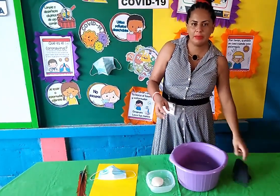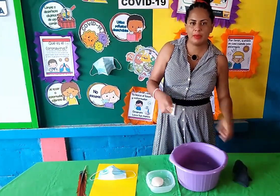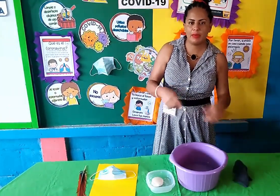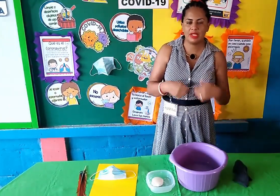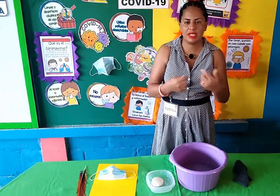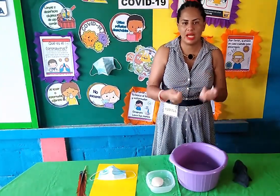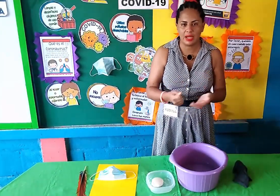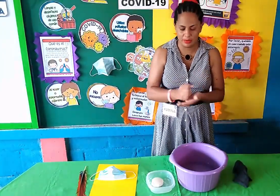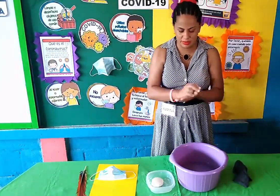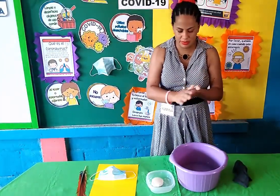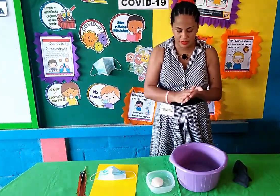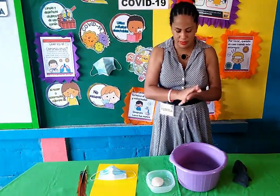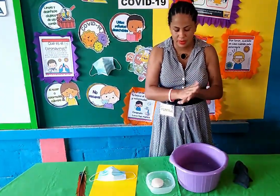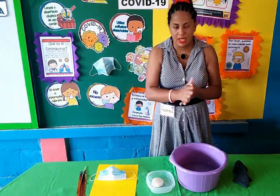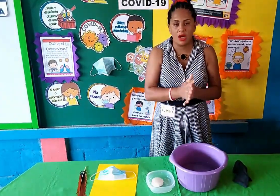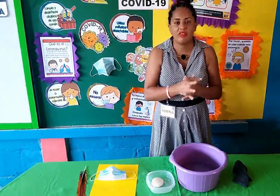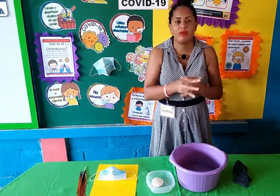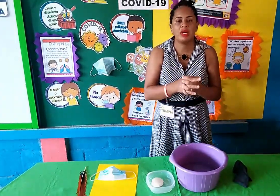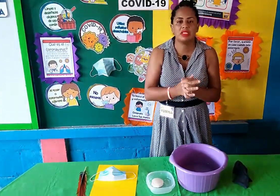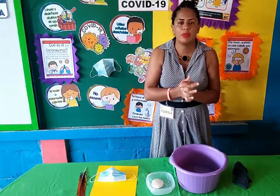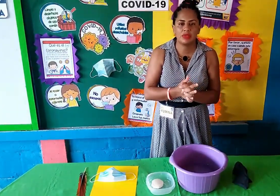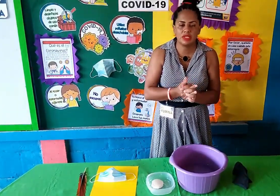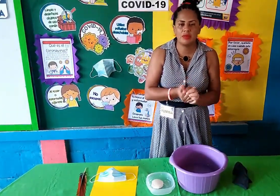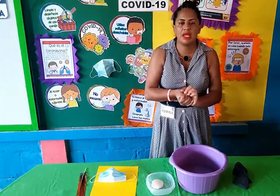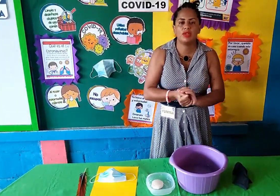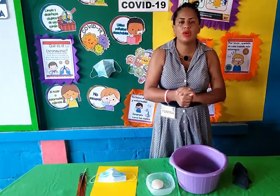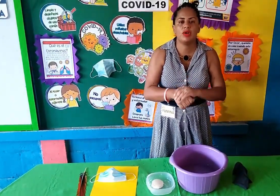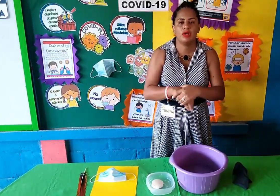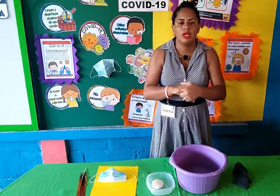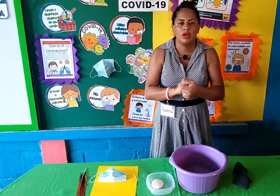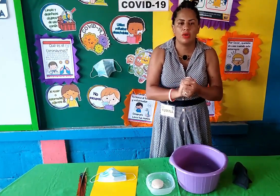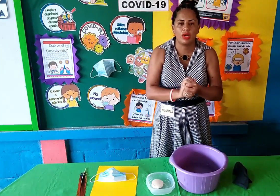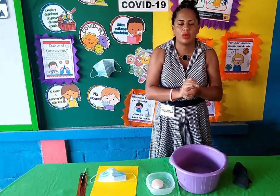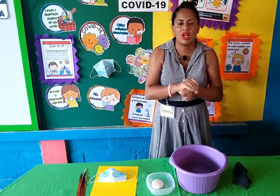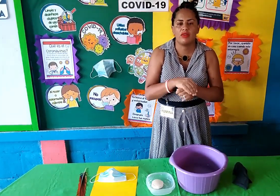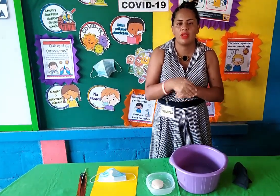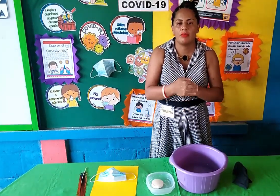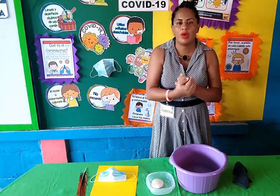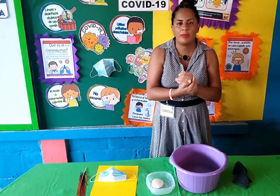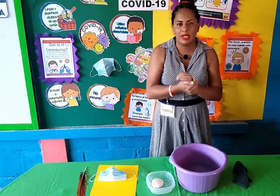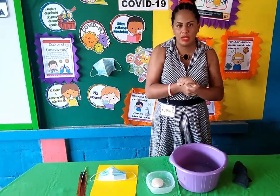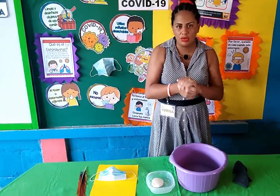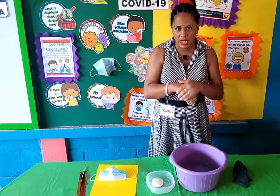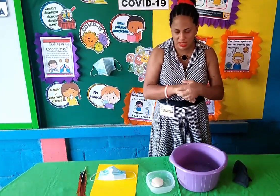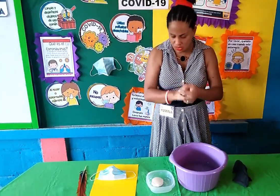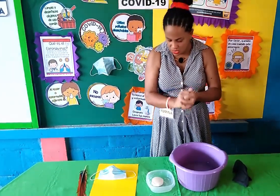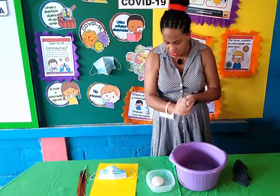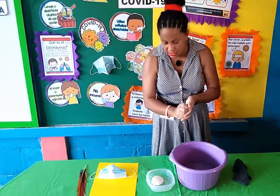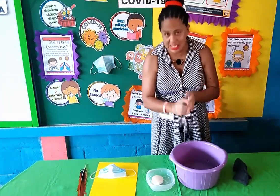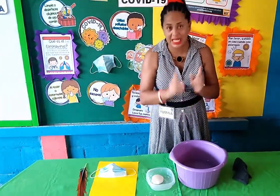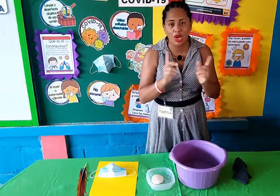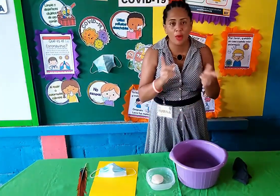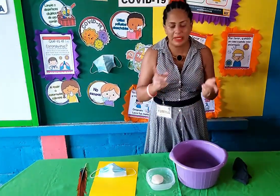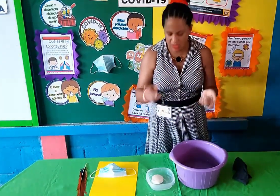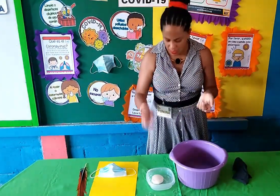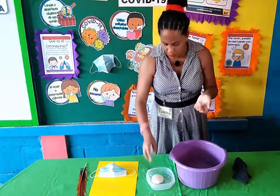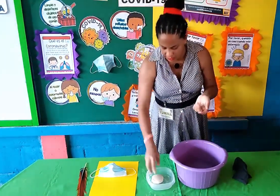para poder secarnos. Ahora vamos a hacer el procedimiento correcto del lavado de manos aprendiendo una cancioncita. Sigan los pasos después de...